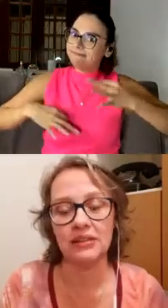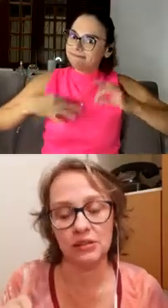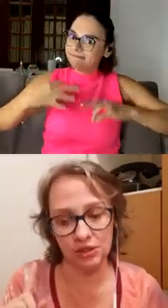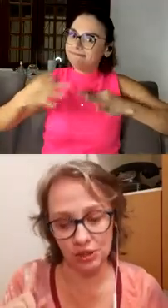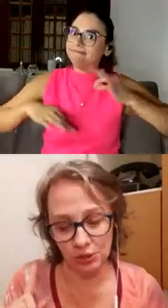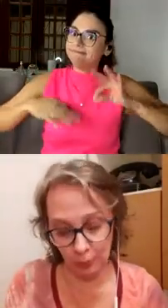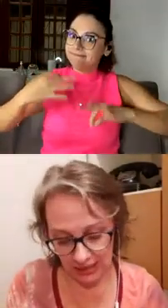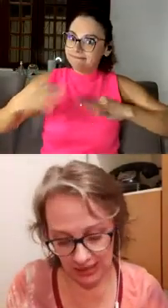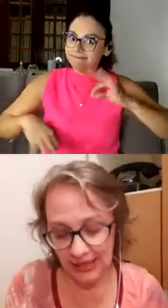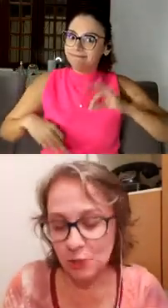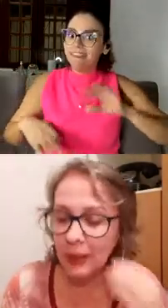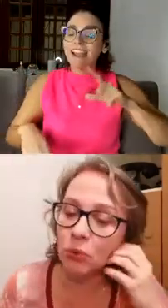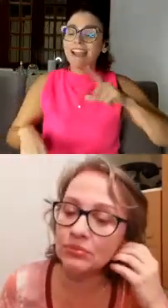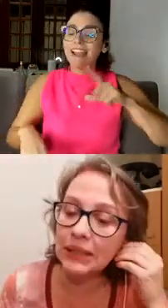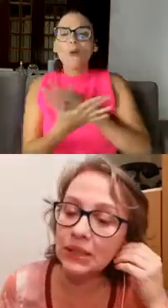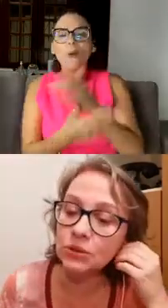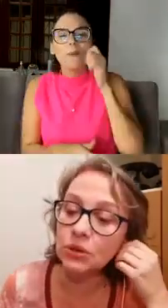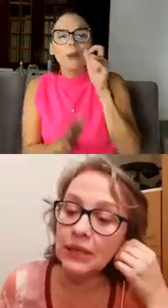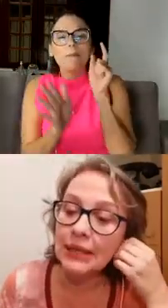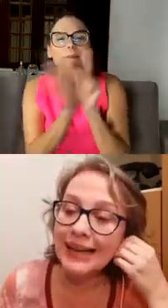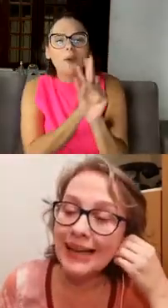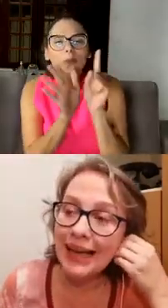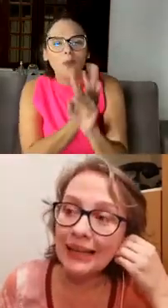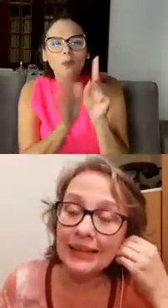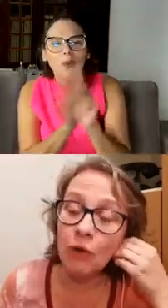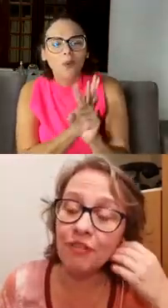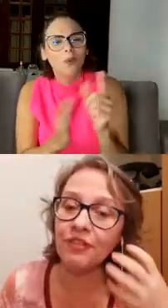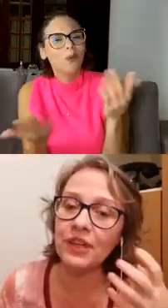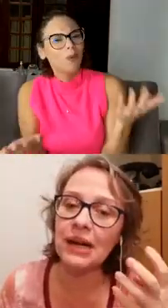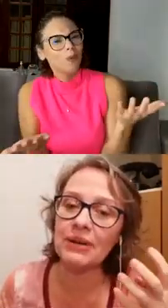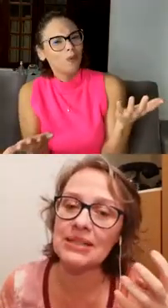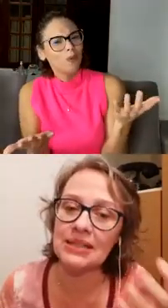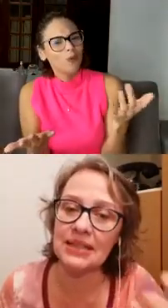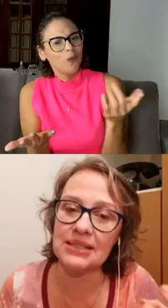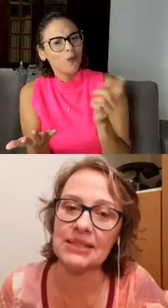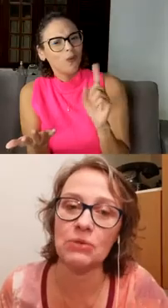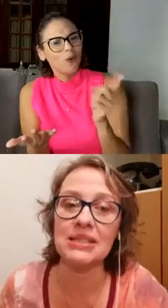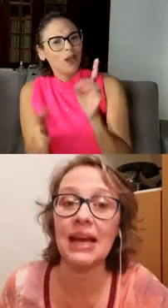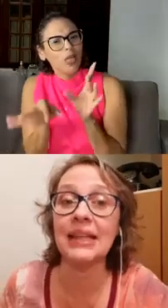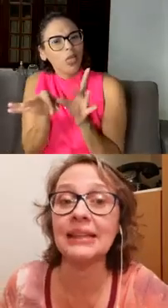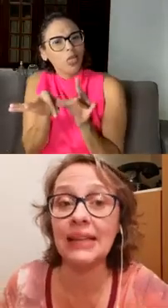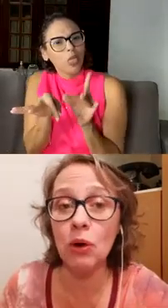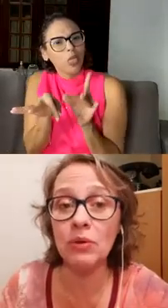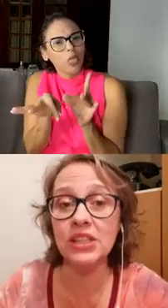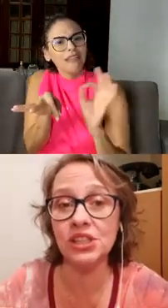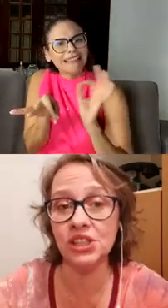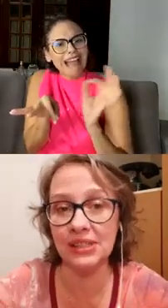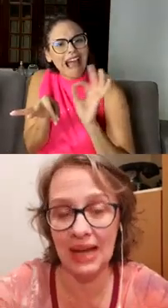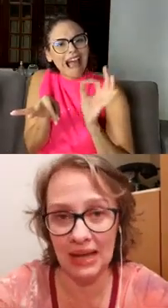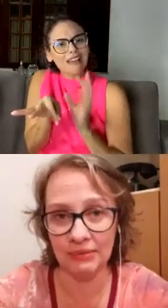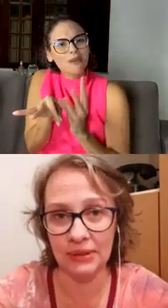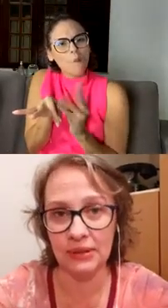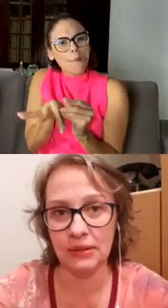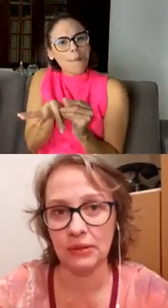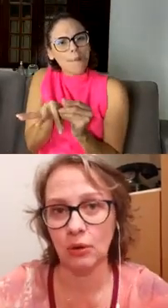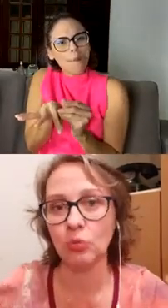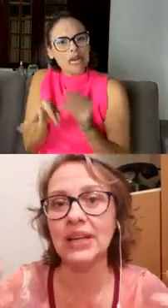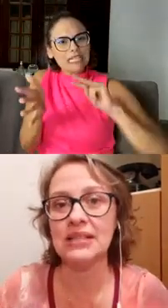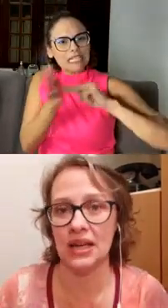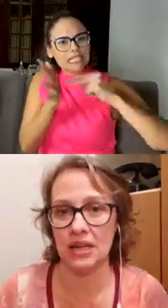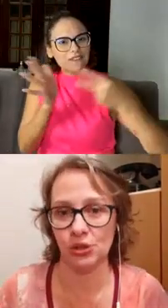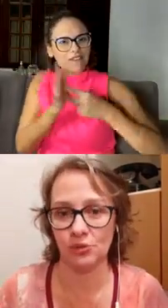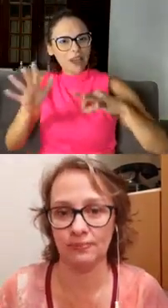dúvida de mulheres perguntando, ela não fica com essa secreção se ela não está